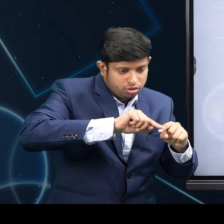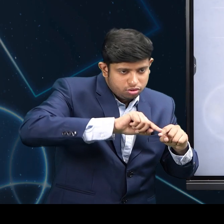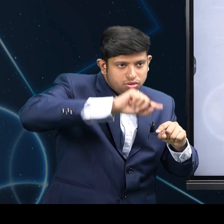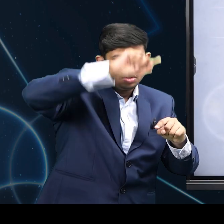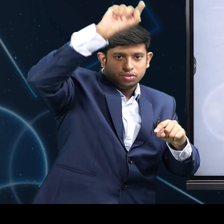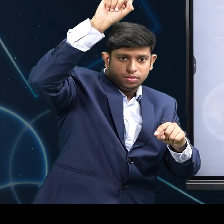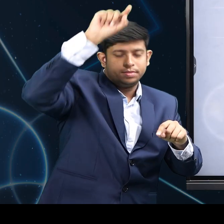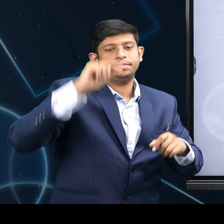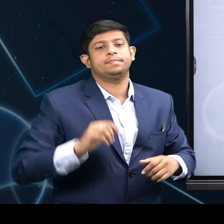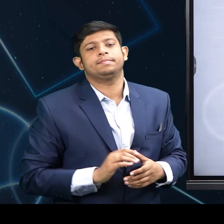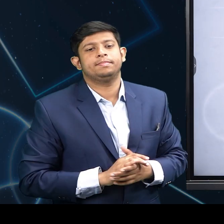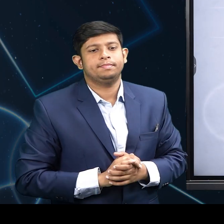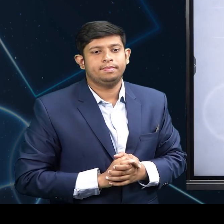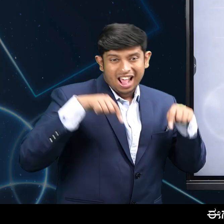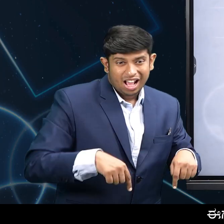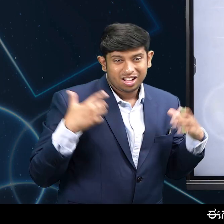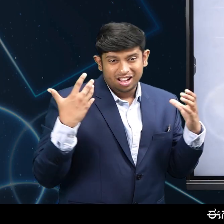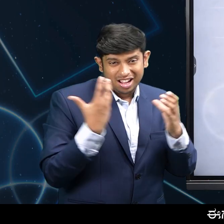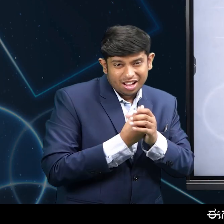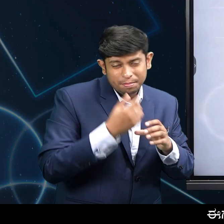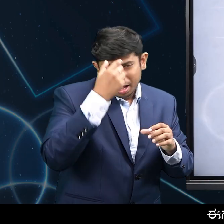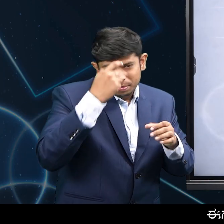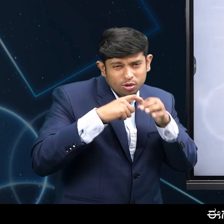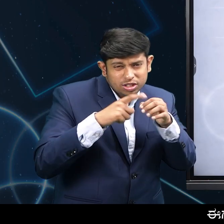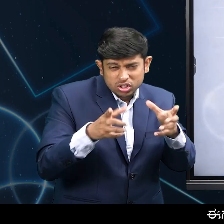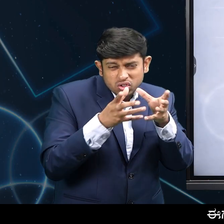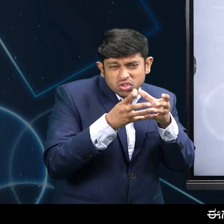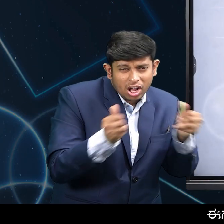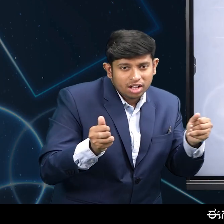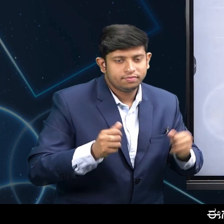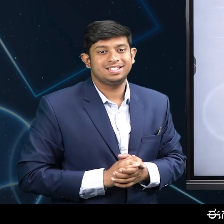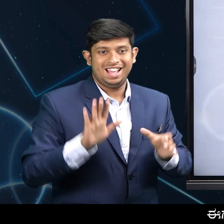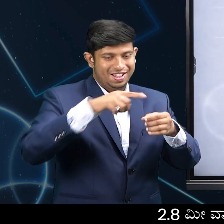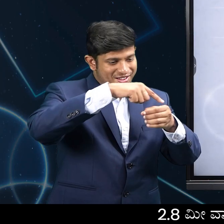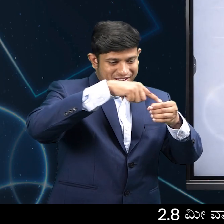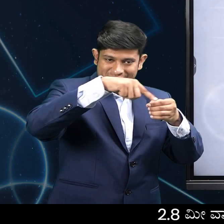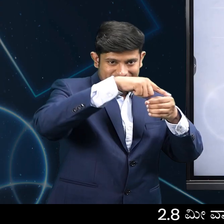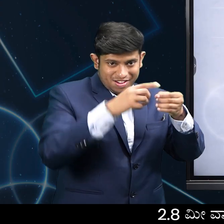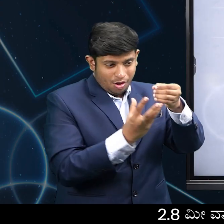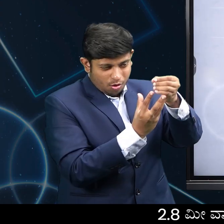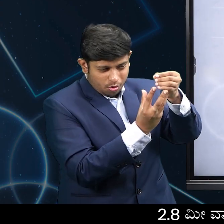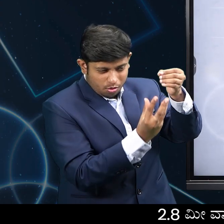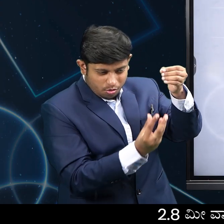ಕೋನ್ನ ಎತ್ತರ. ಈಗ ನಾವು ಸಮಸ್ಯೆಯನ್ನ ಪರಿಹರಿಸ್ತೇವೆ. 2.8 ಮೀಟರ್